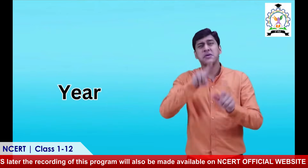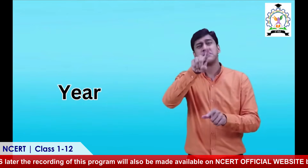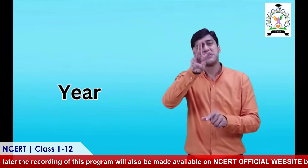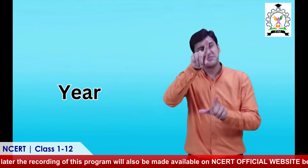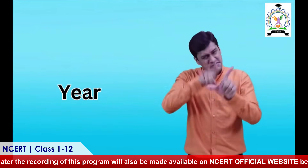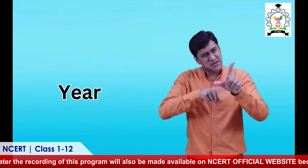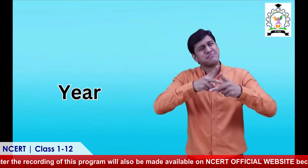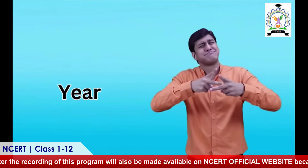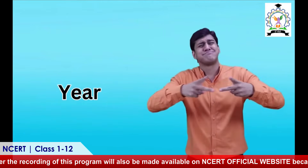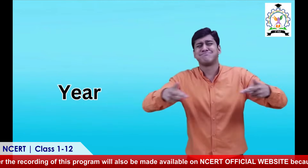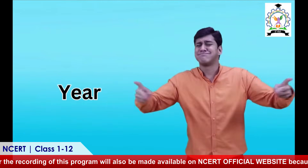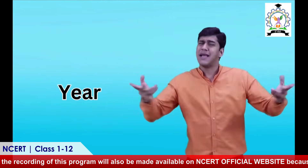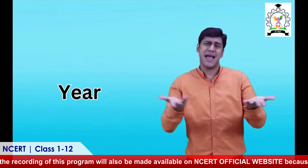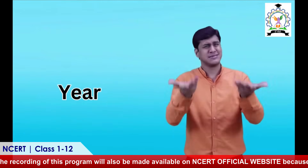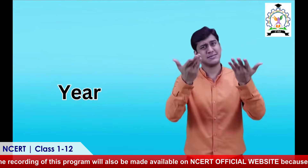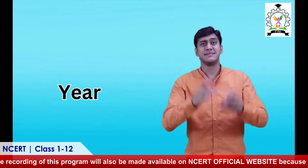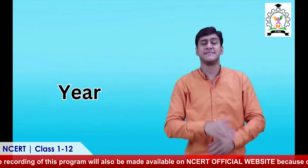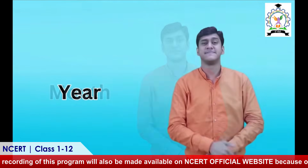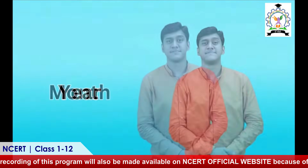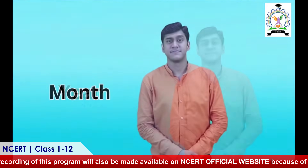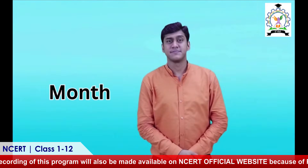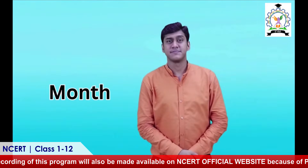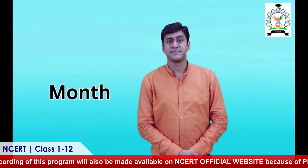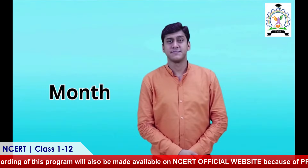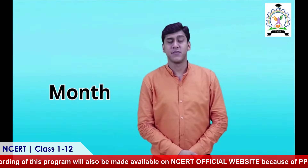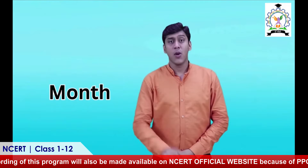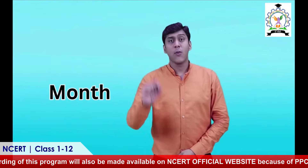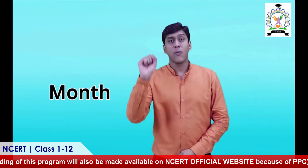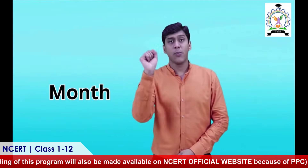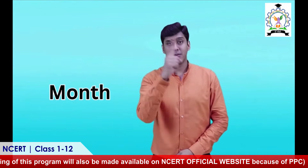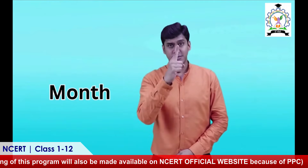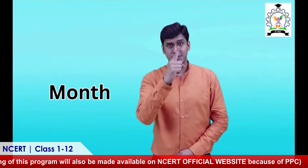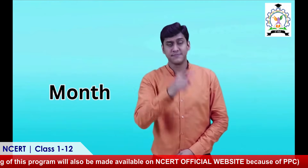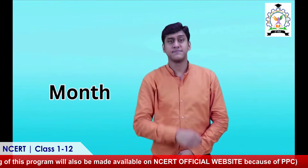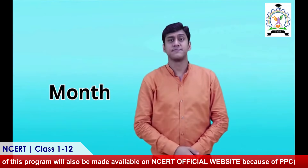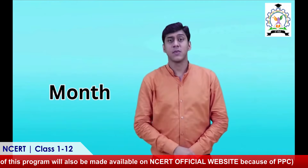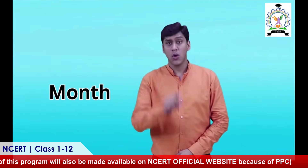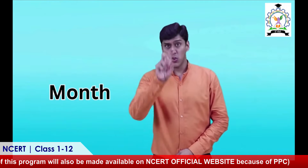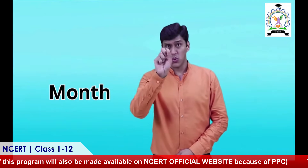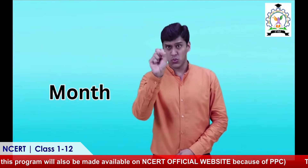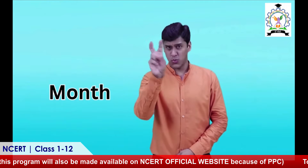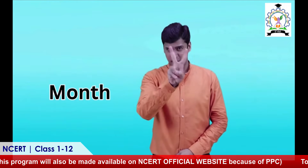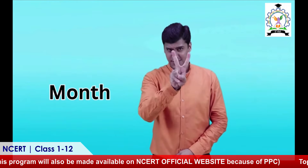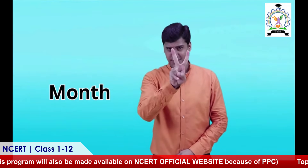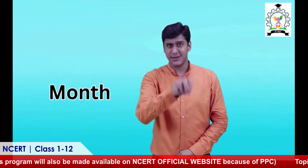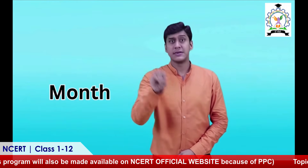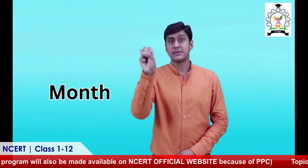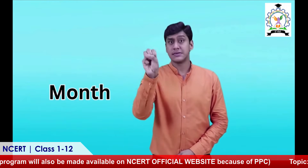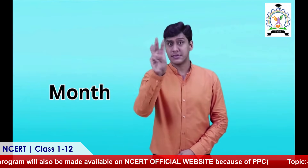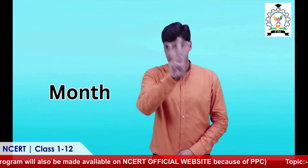साल, 1000 साल आदि। 1 महीना, 2 महीने,